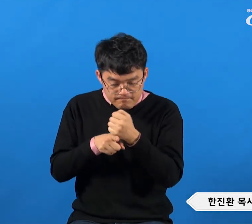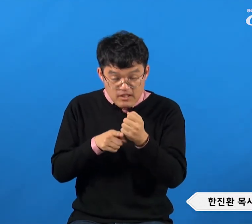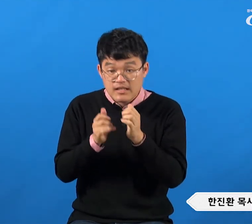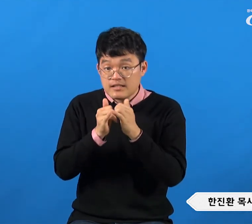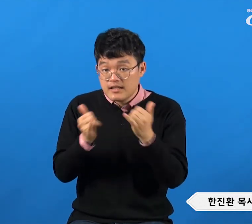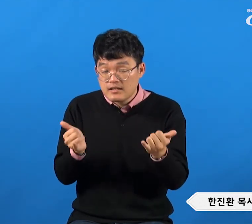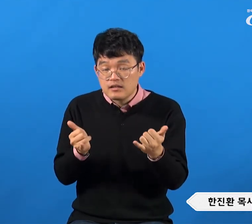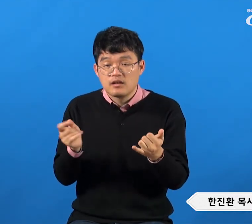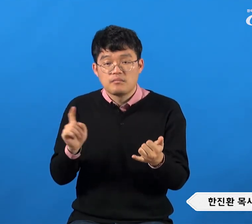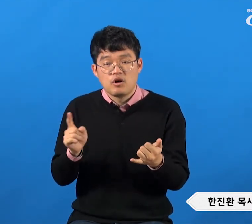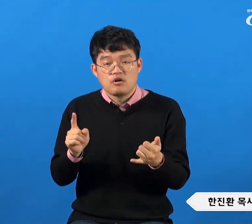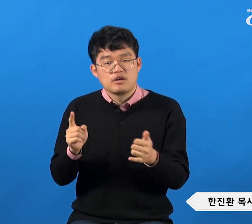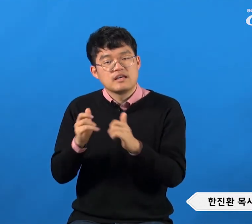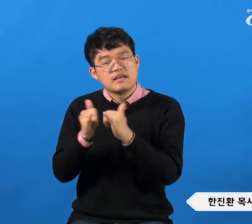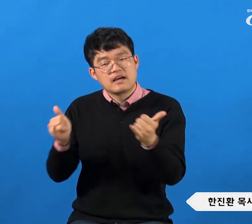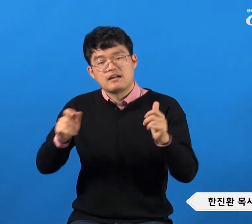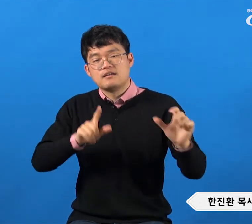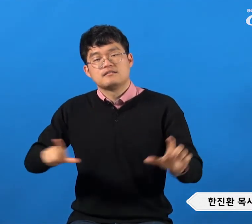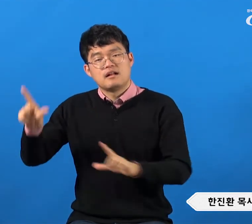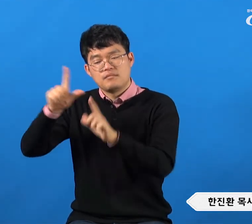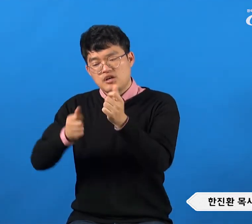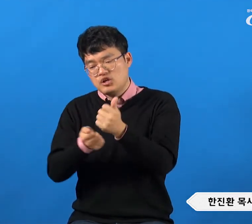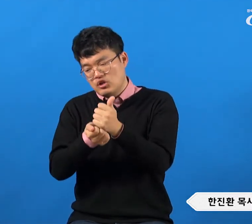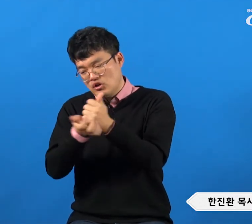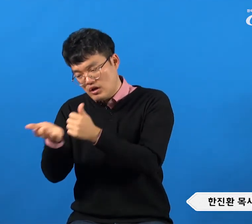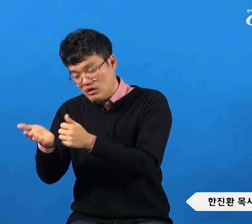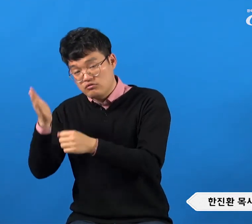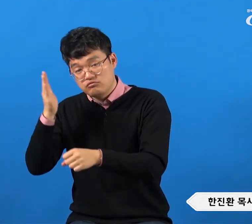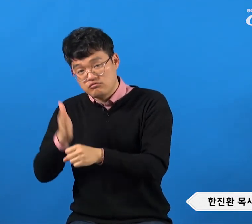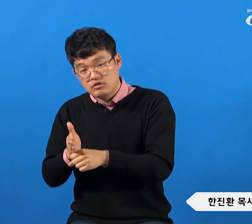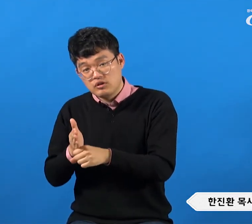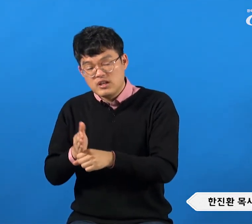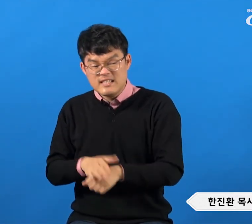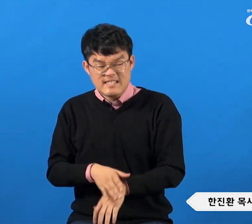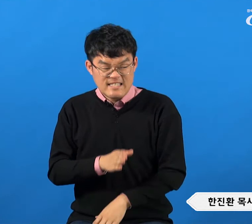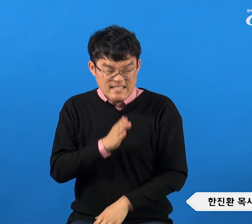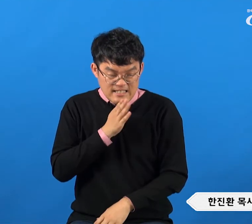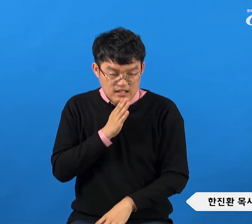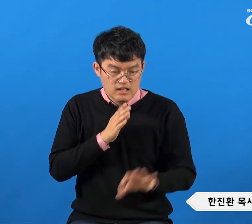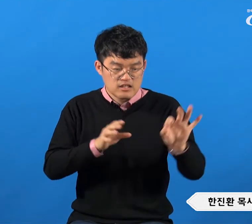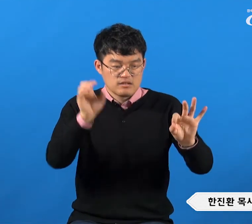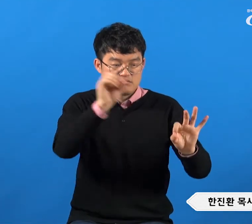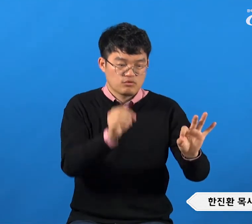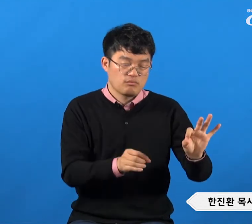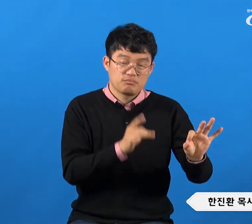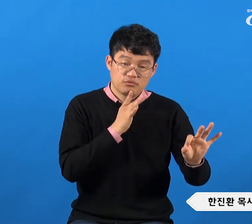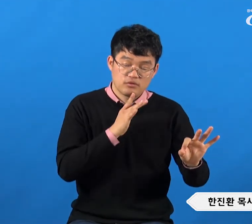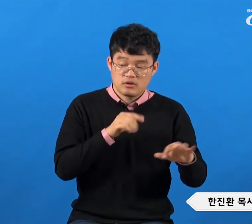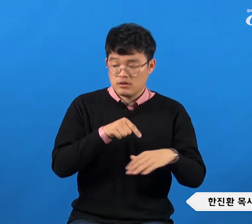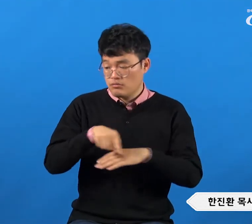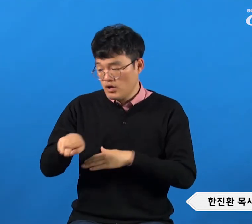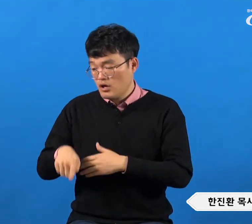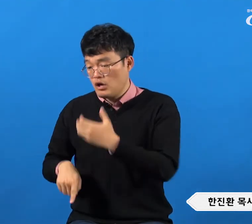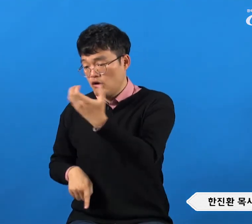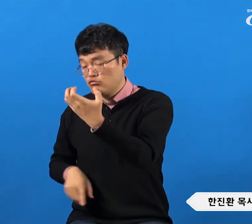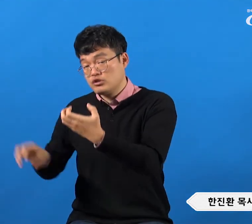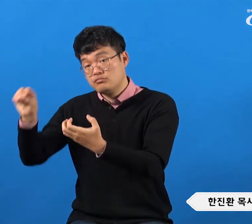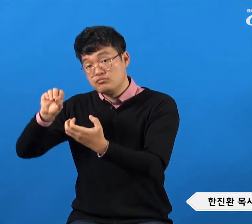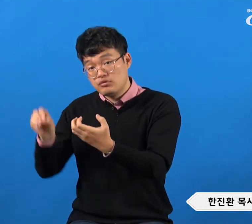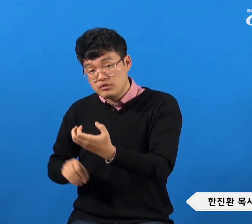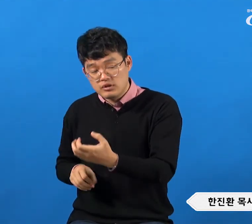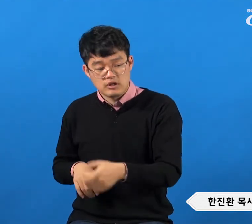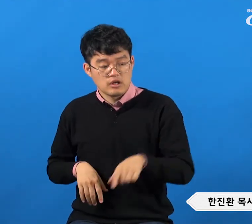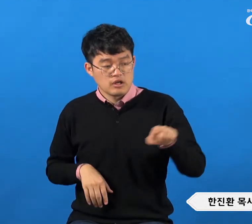인간의 삶에 영향을 미치는 것 중에 팩트는 10%밖에 안 되고 나머지 90%는